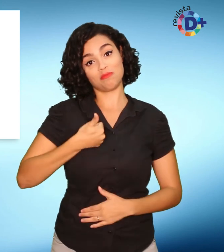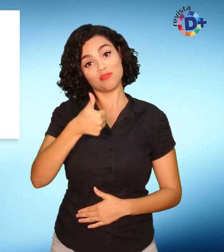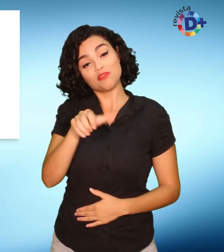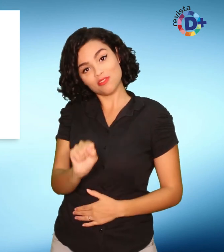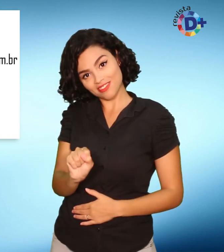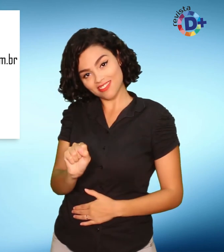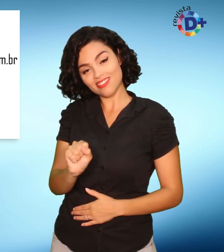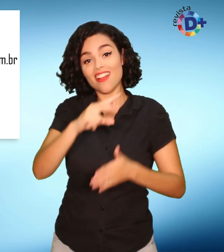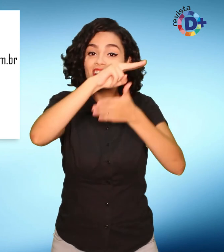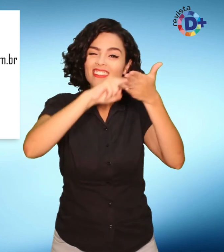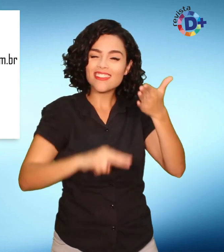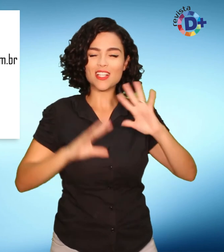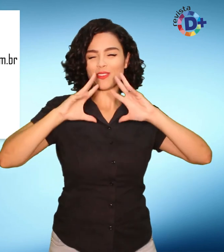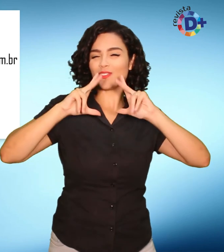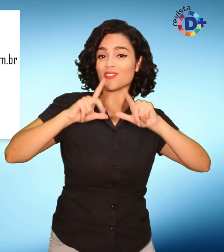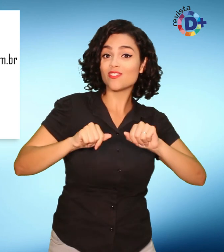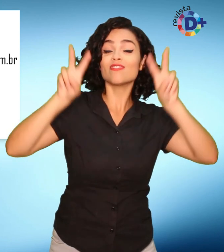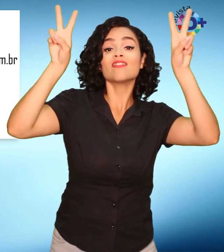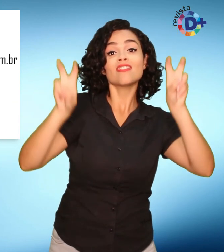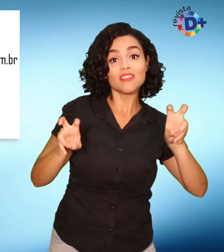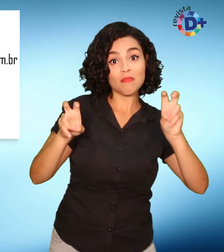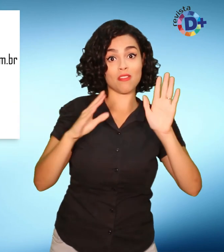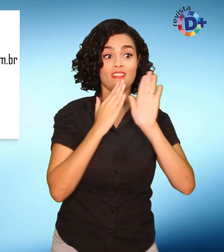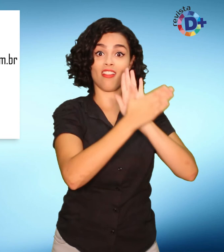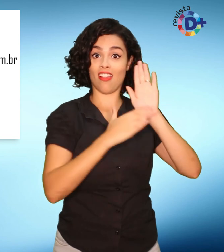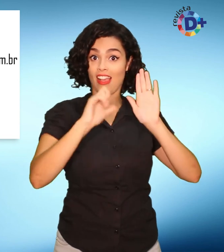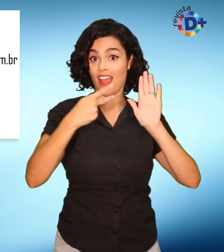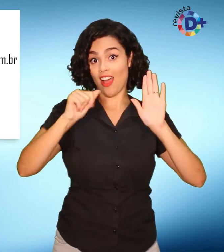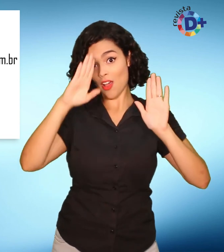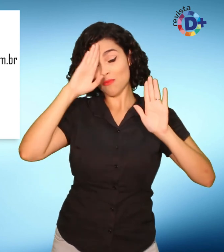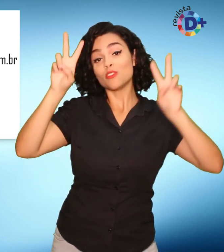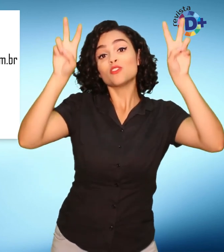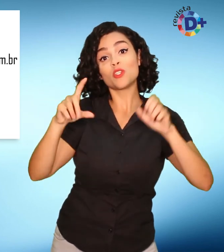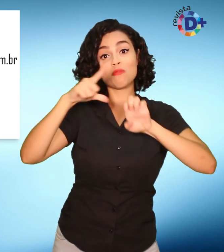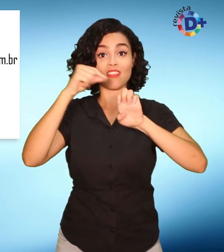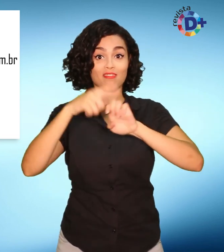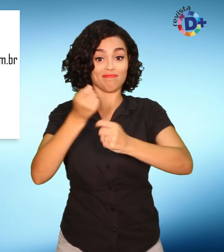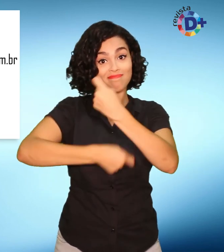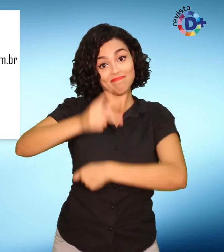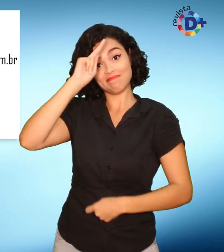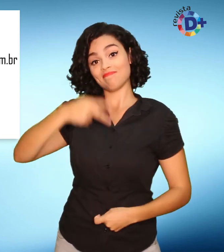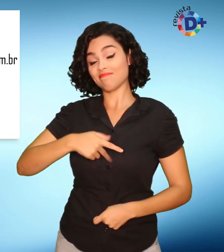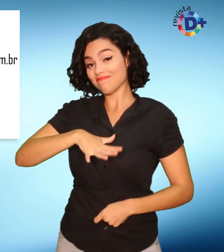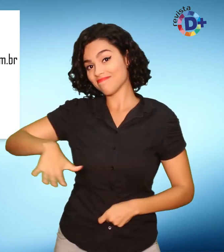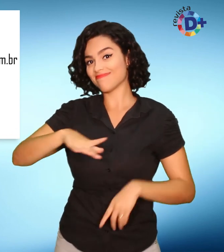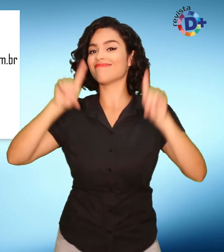18 da revista demais para ler na íntegra a matéria de capa sobre empreendedorismo para as pessoas com